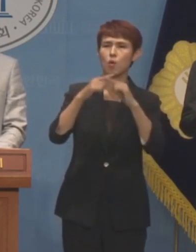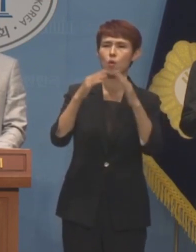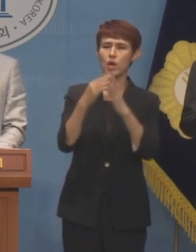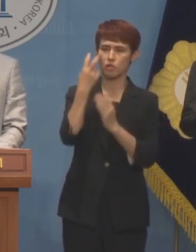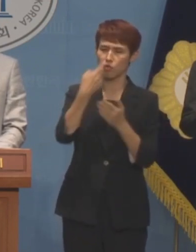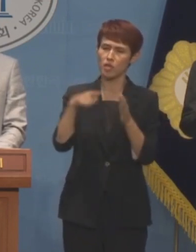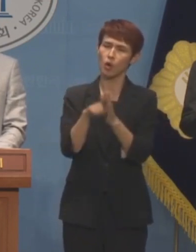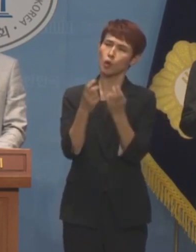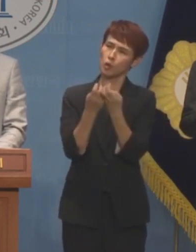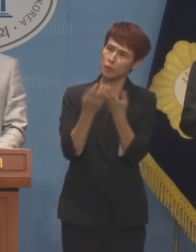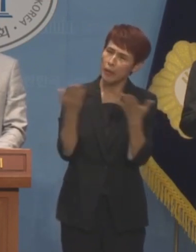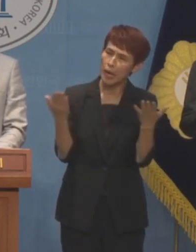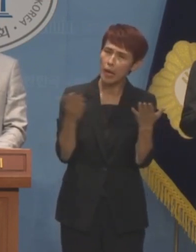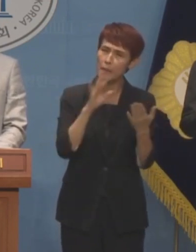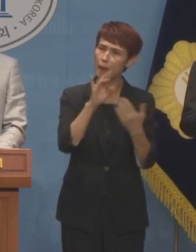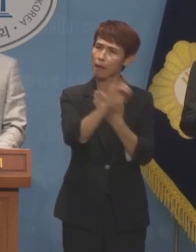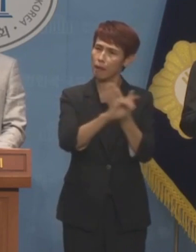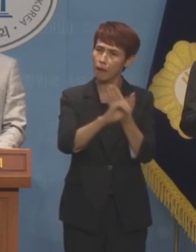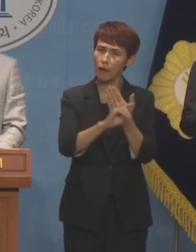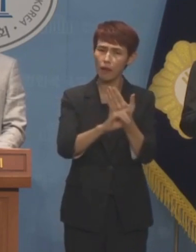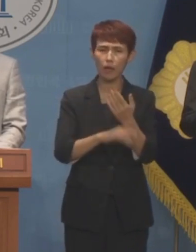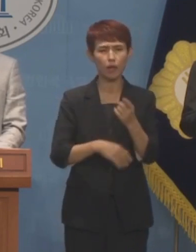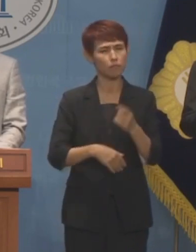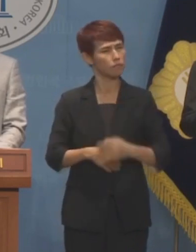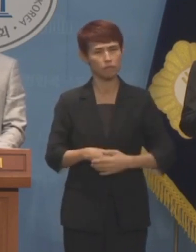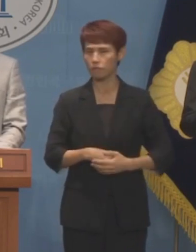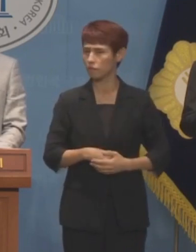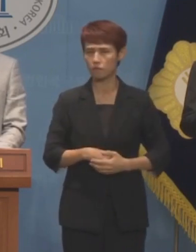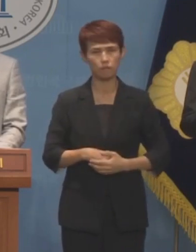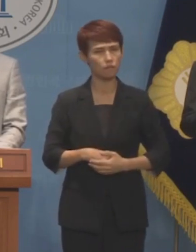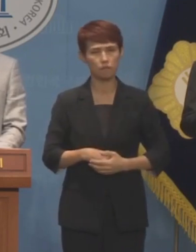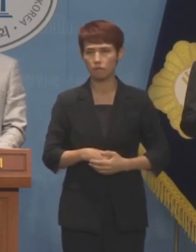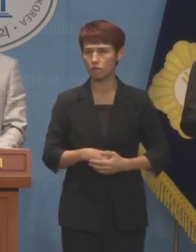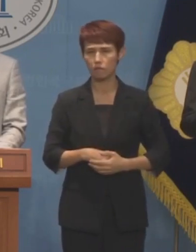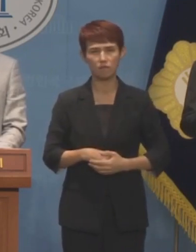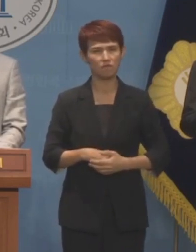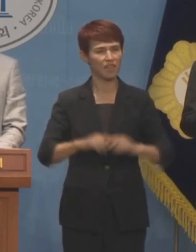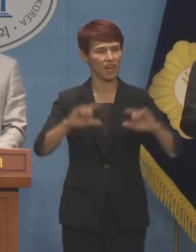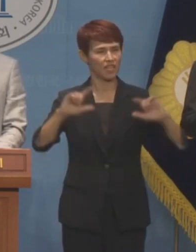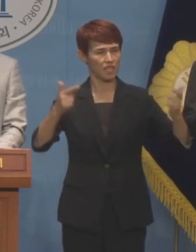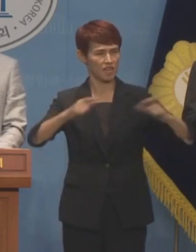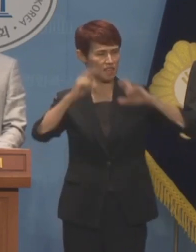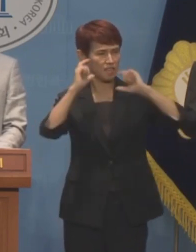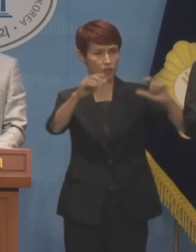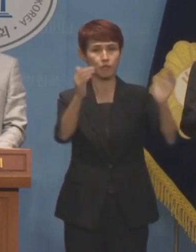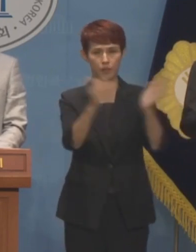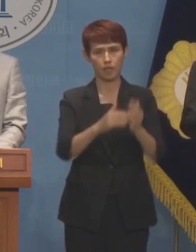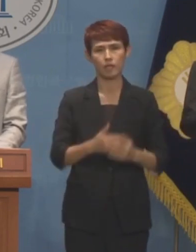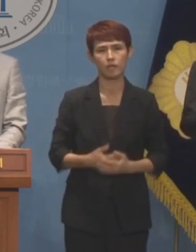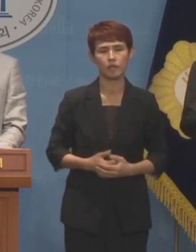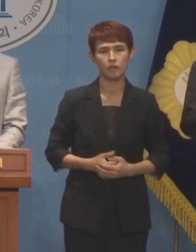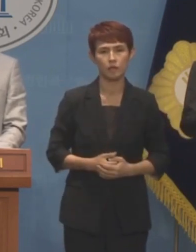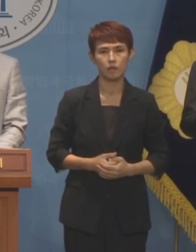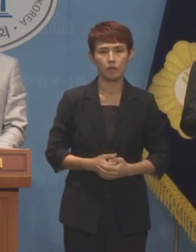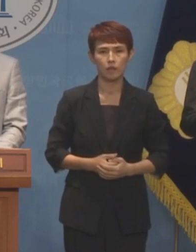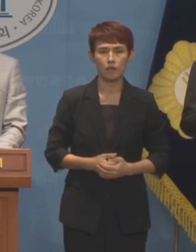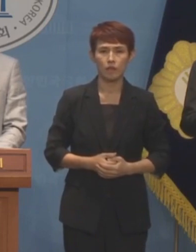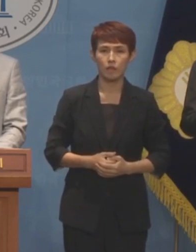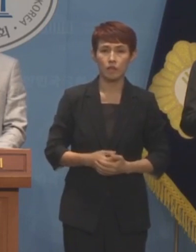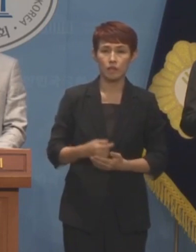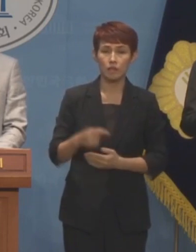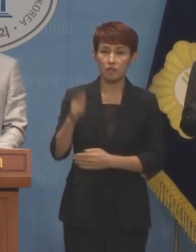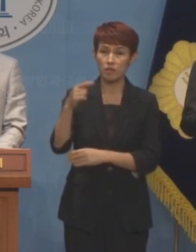위해 어쩔 수 없었다는 변명에 너무나도 분명하고 명확한 일침이었습니다. 저는 그